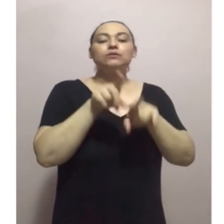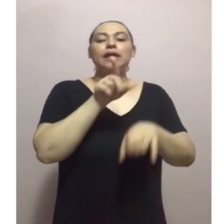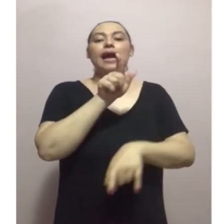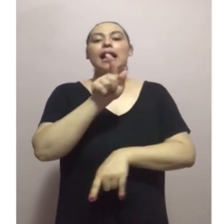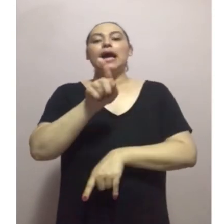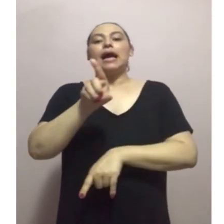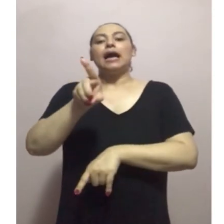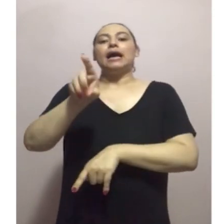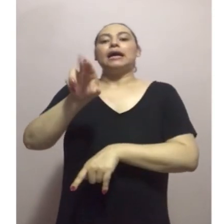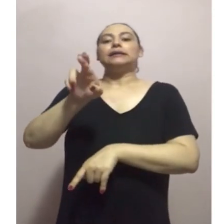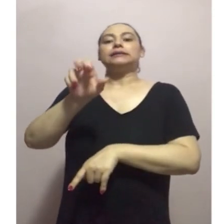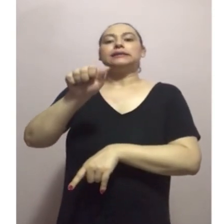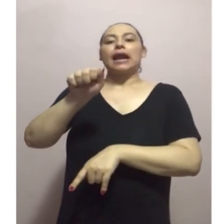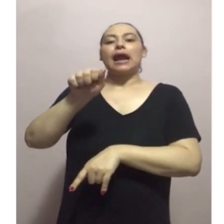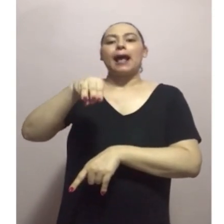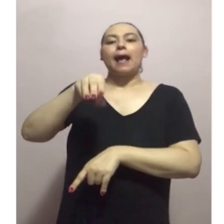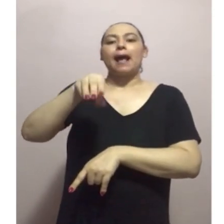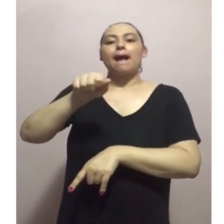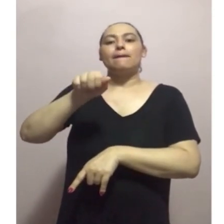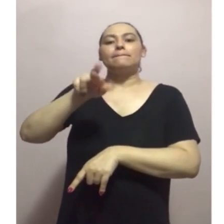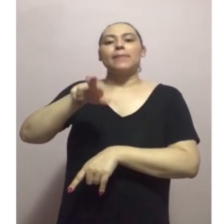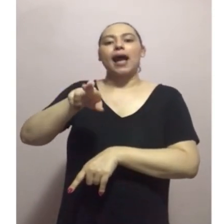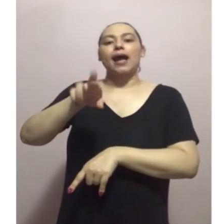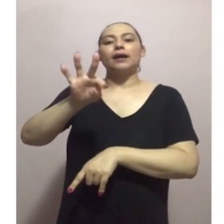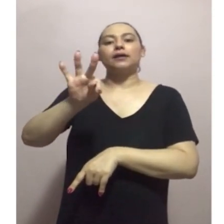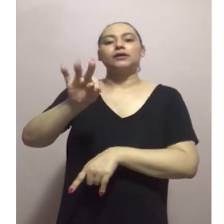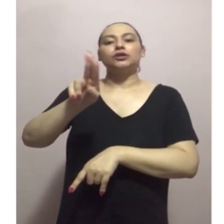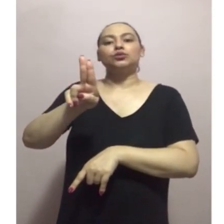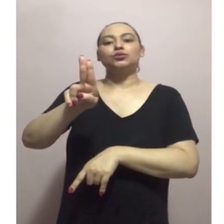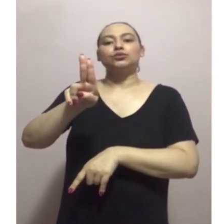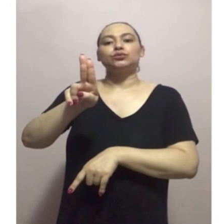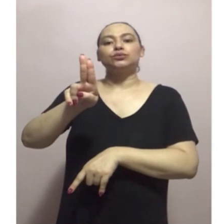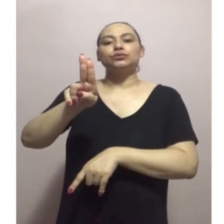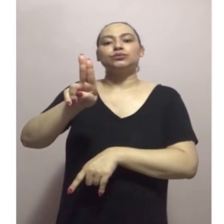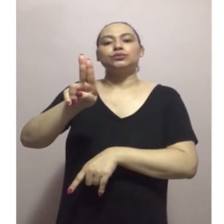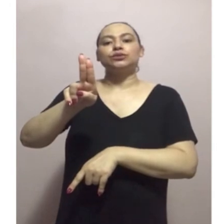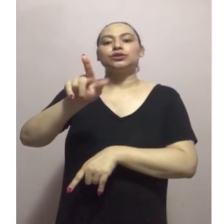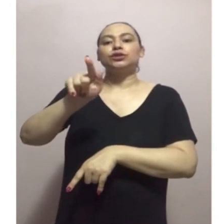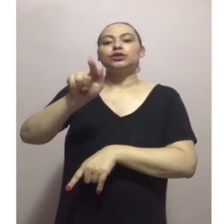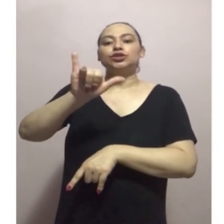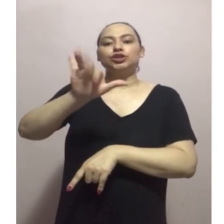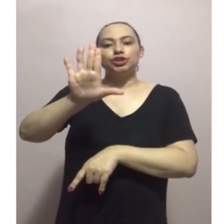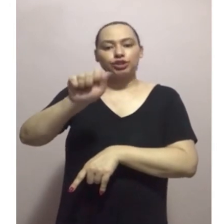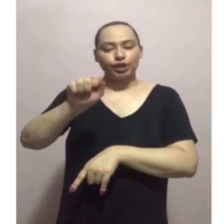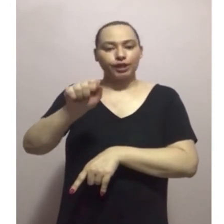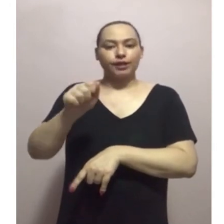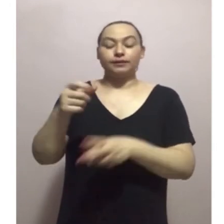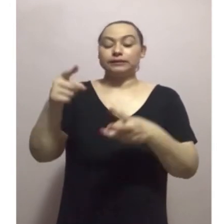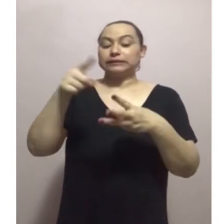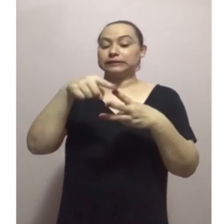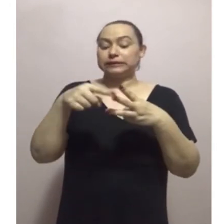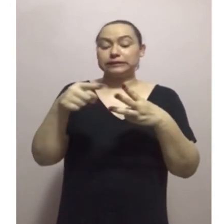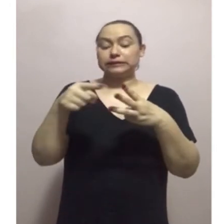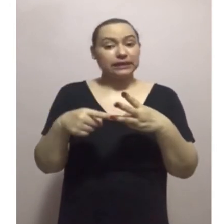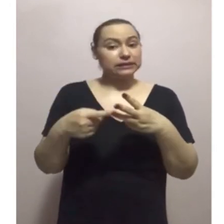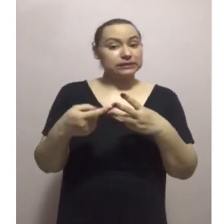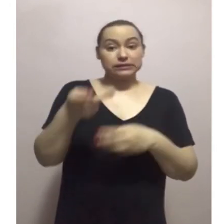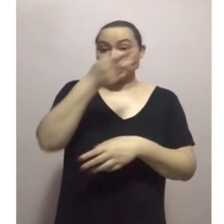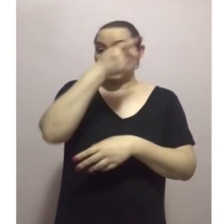para a web foi capitaneado por essas 3 pessoas adoráveis,